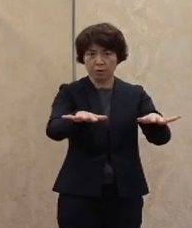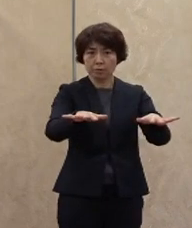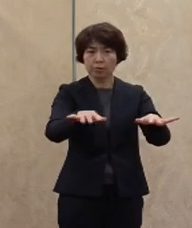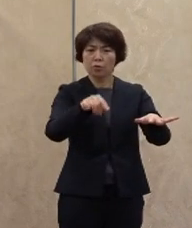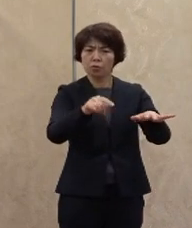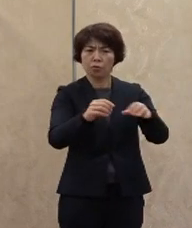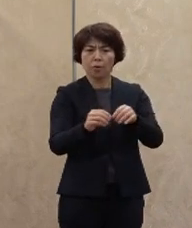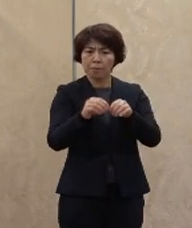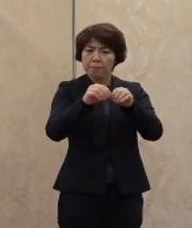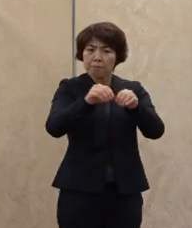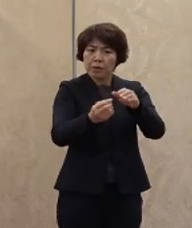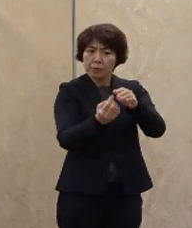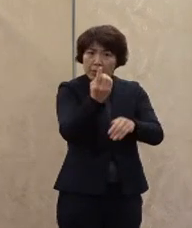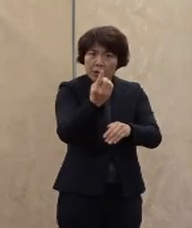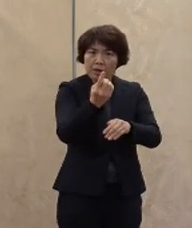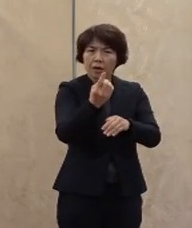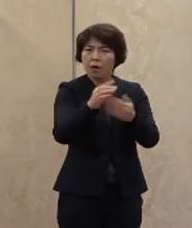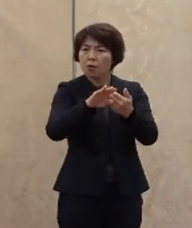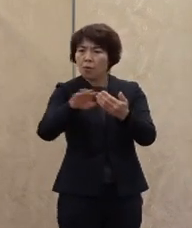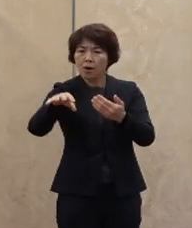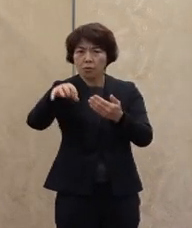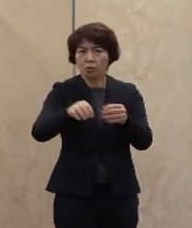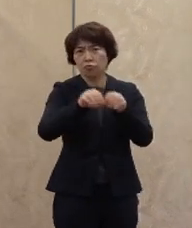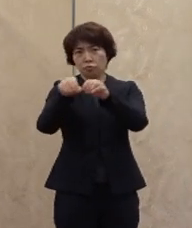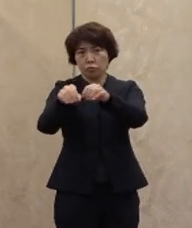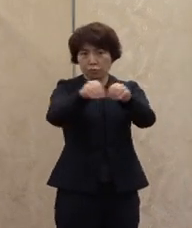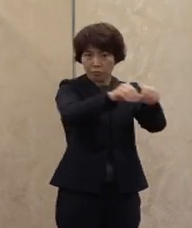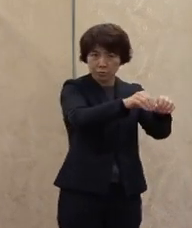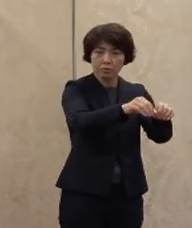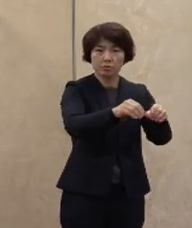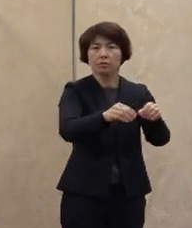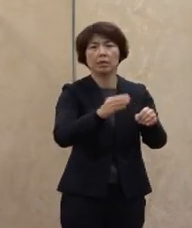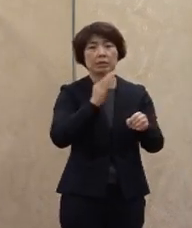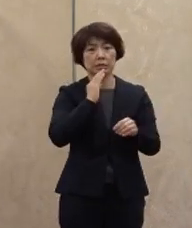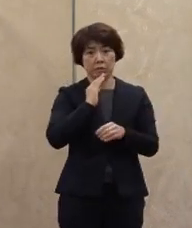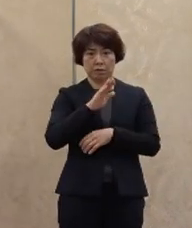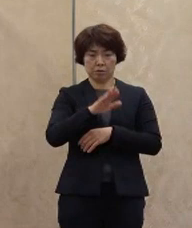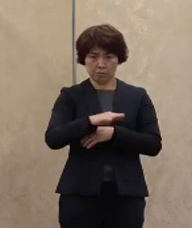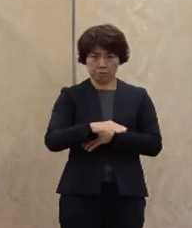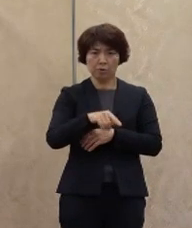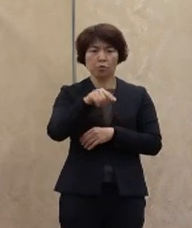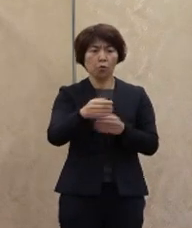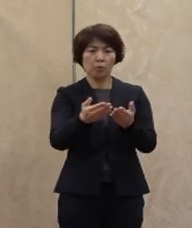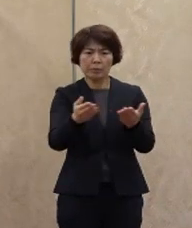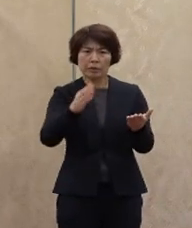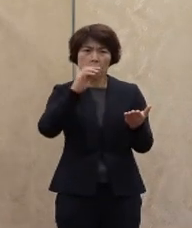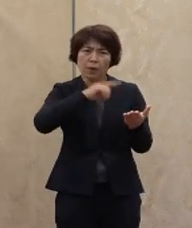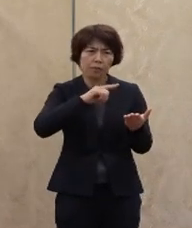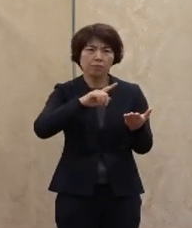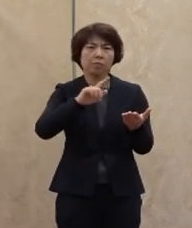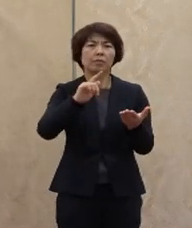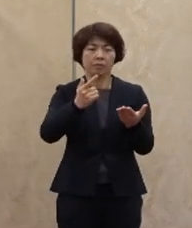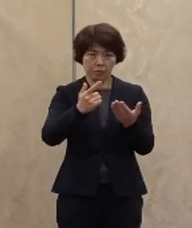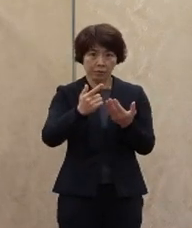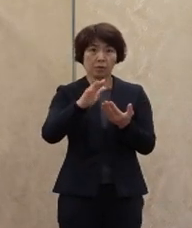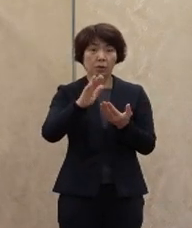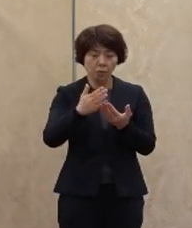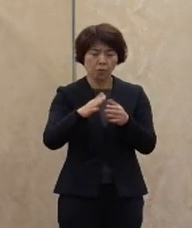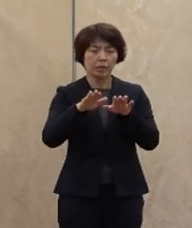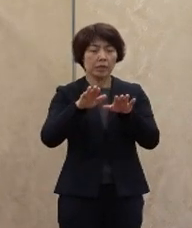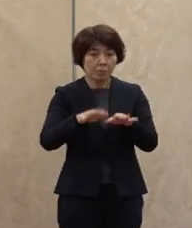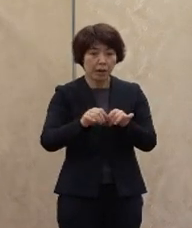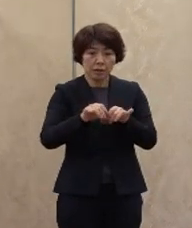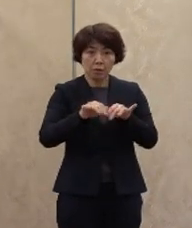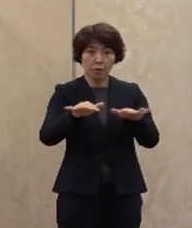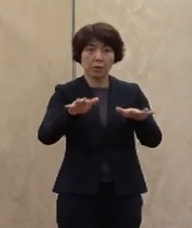火点になっているというのもまた事実でもあります。だから飲食店が悪いわけではありませんが、この感染が広がっている状況下においては